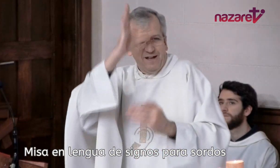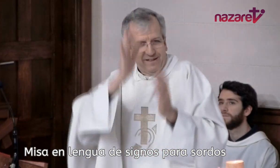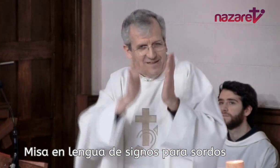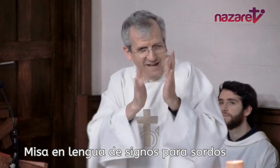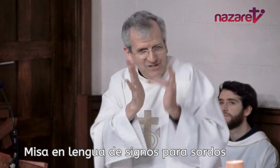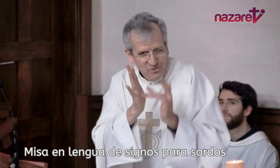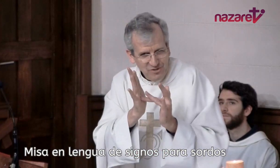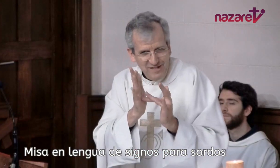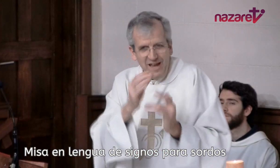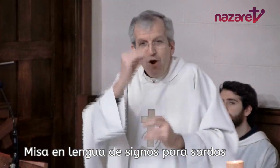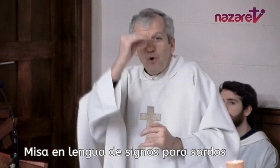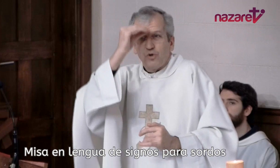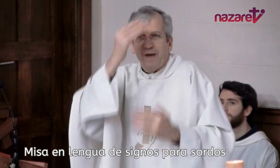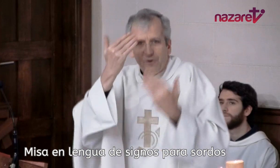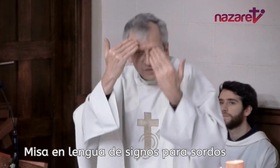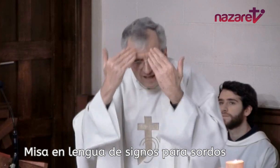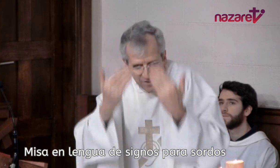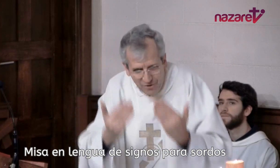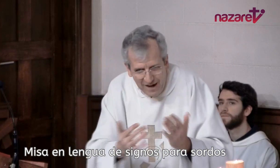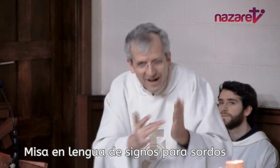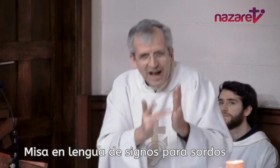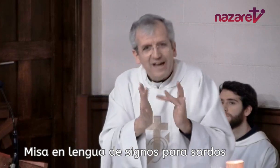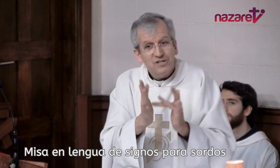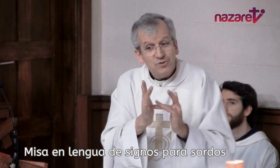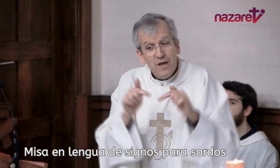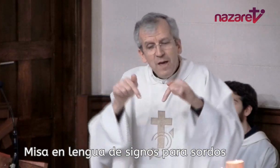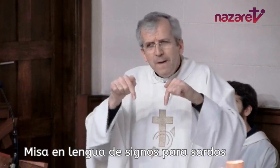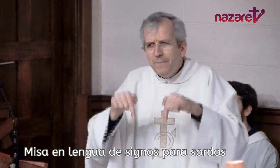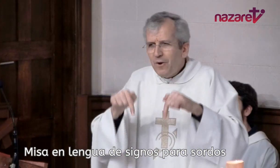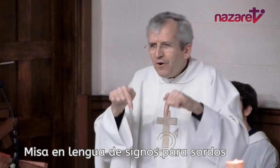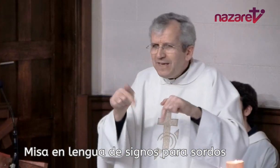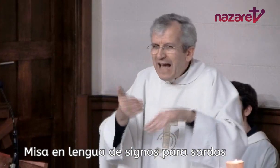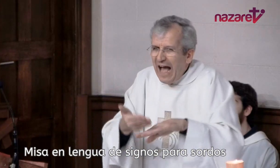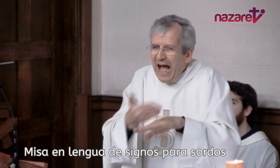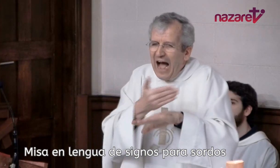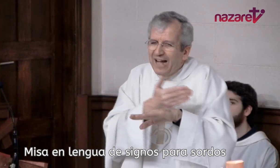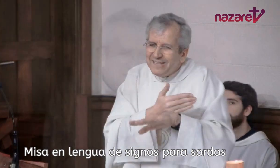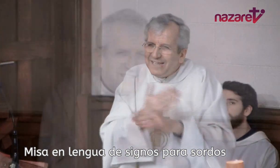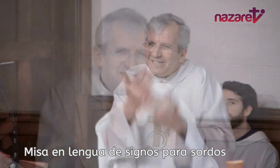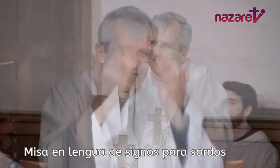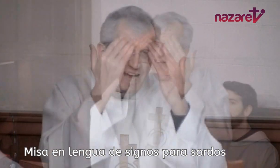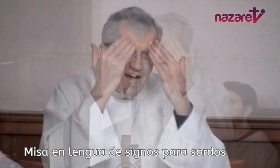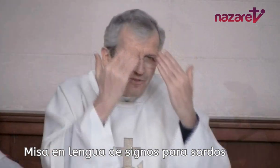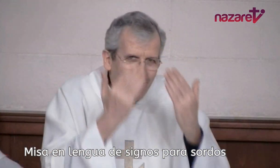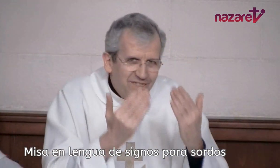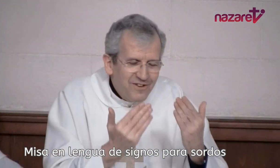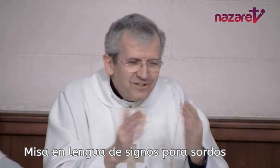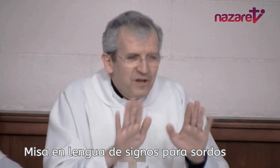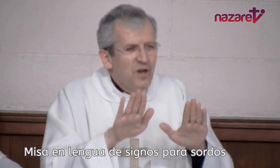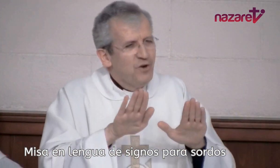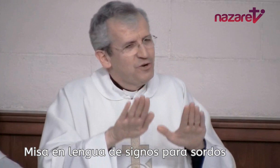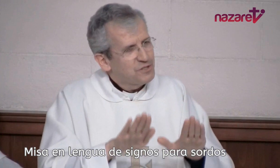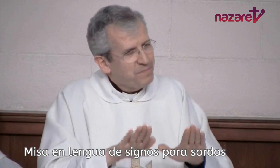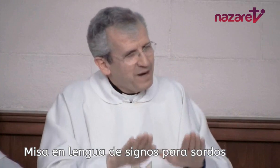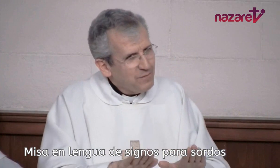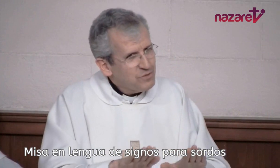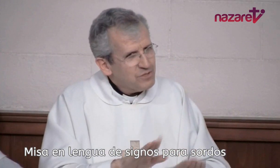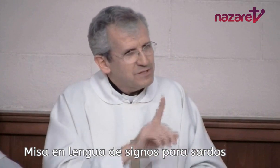de Jesús, los magos que adoran a Jesús, pero hoy, antes de esa adoración, nos paramos